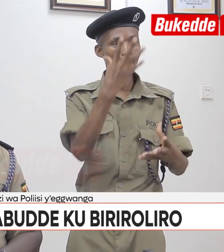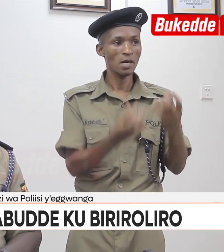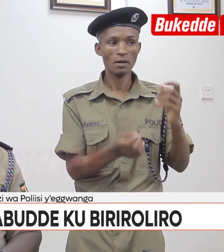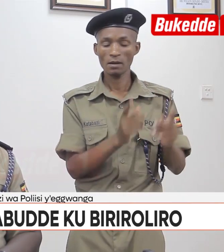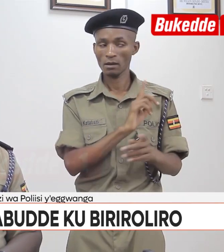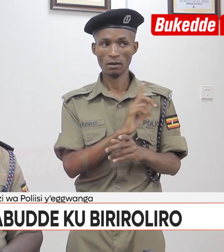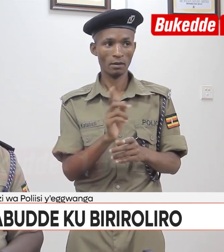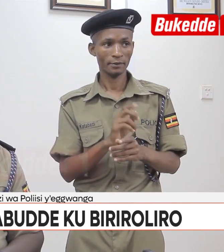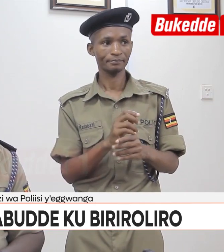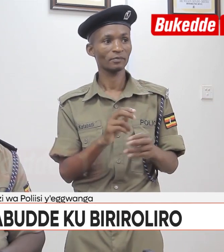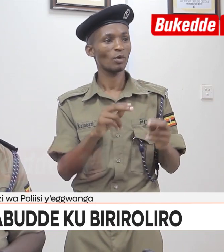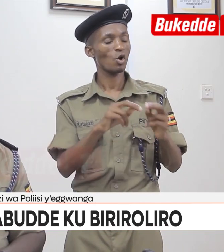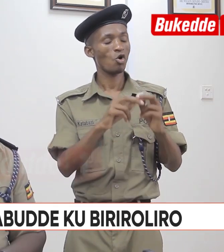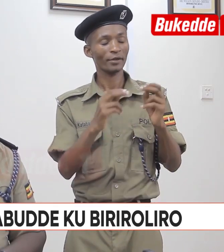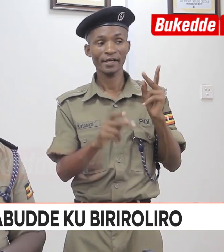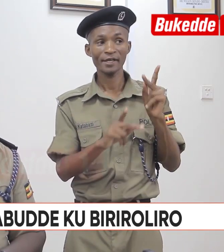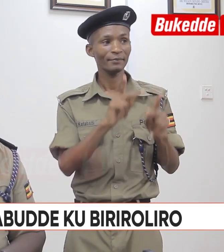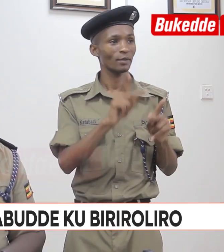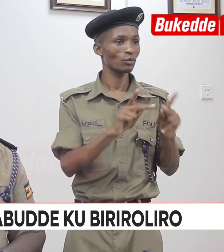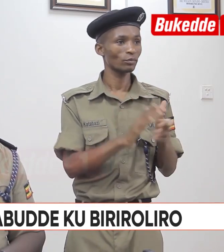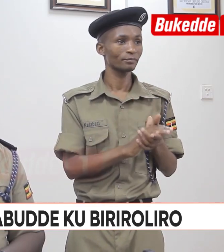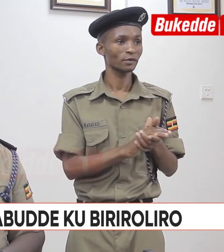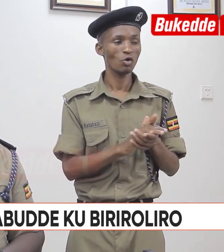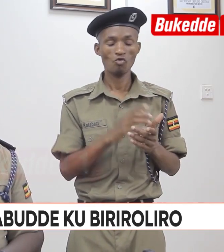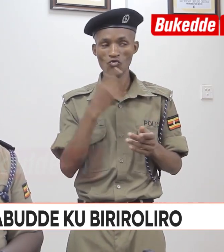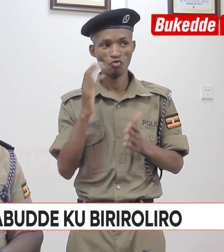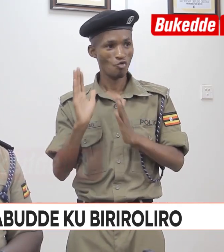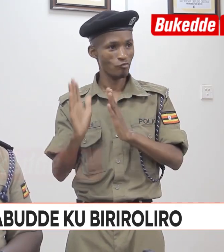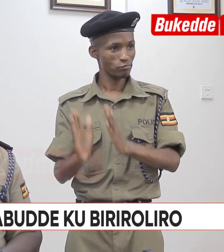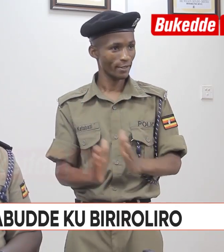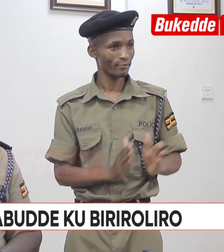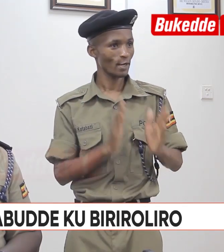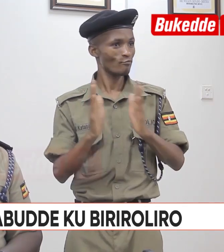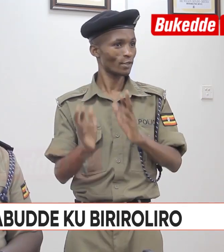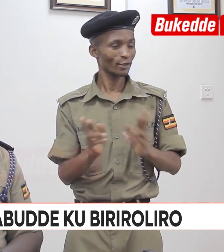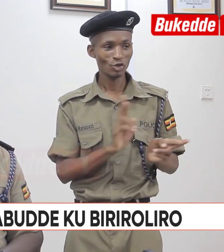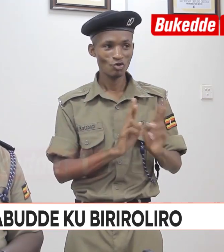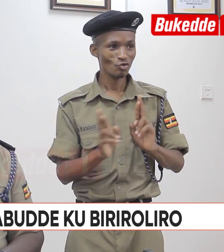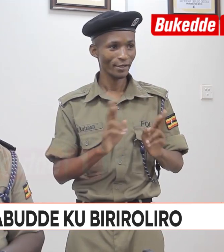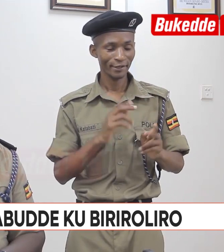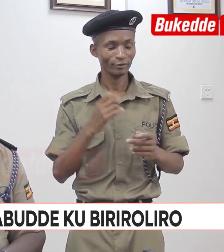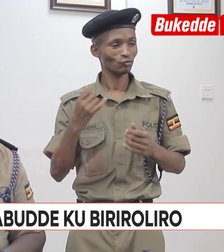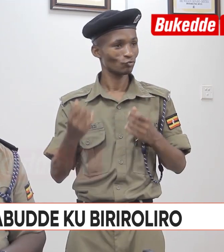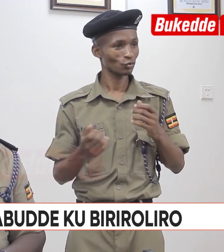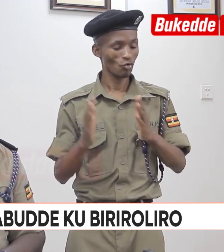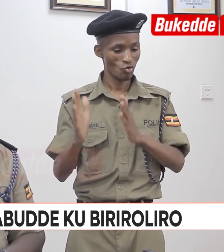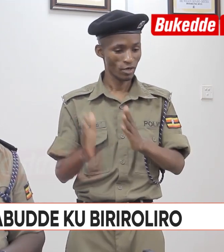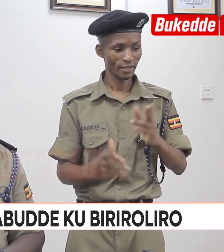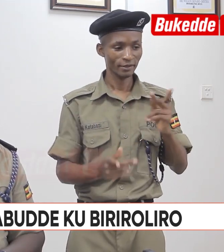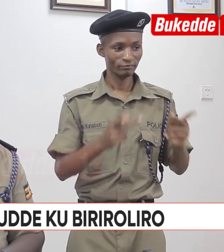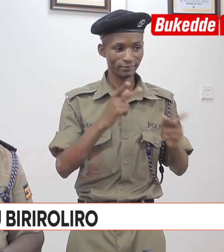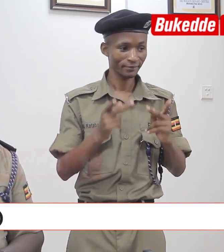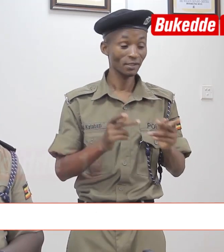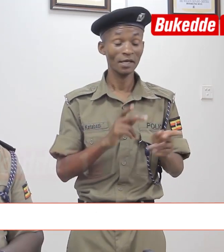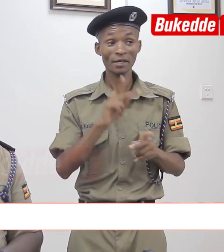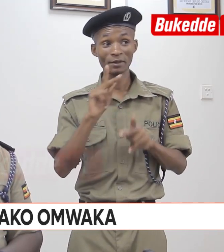bannannyini hoteeri, abadde beetegese okukola ebivulu, bannannyini